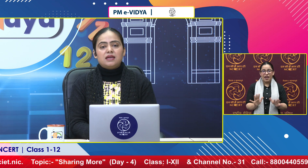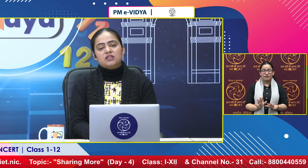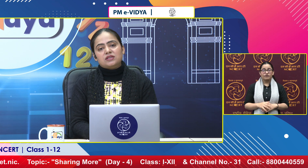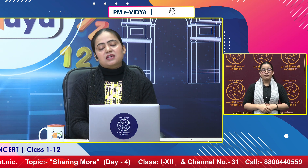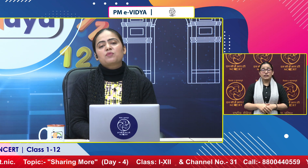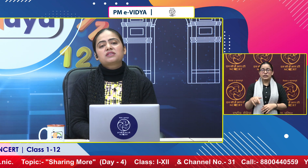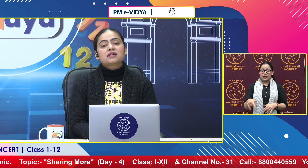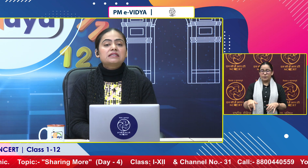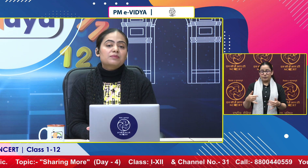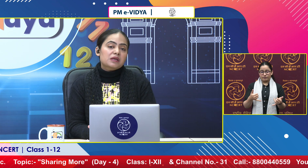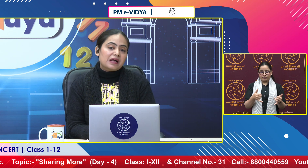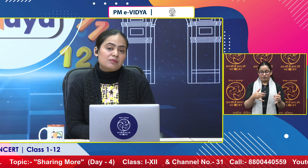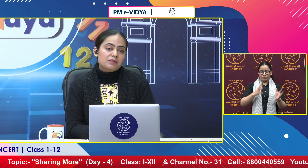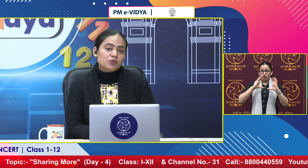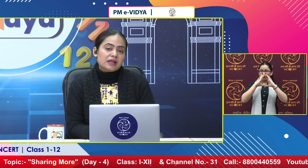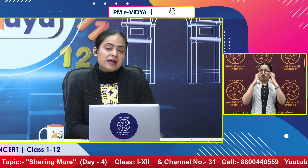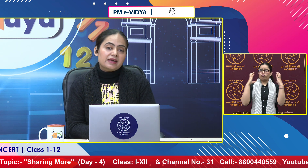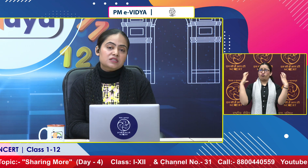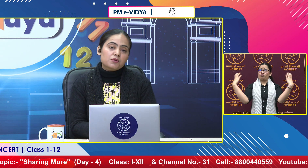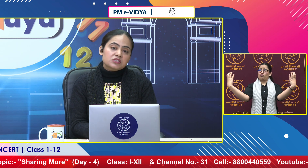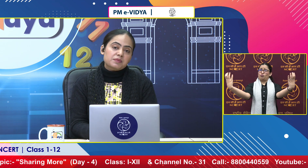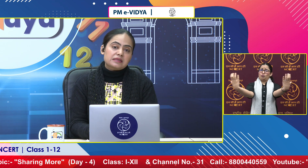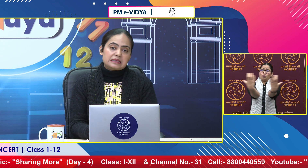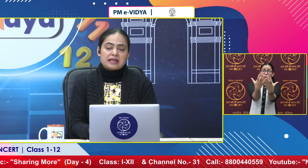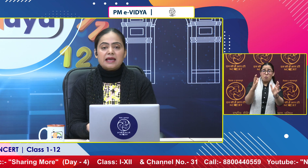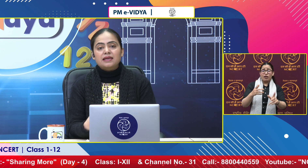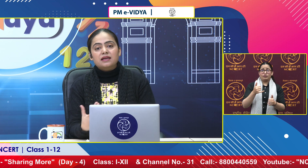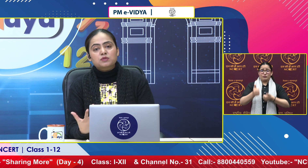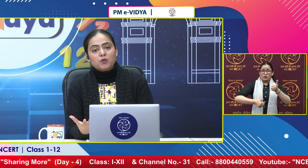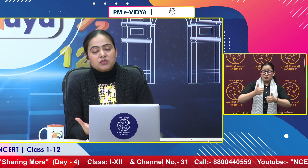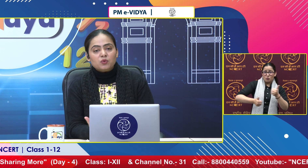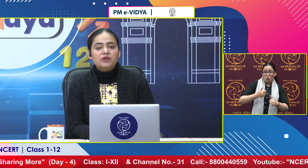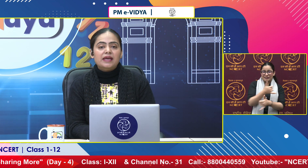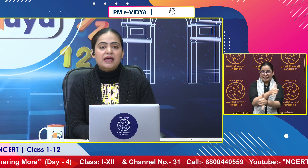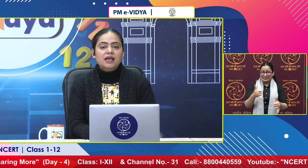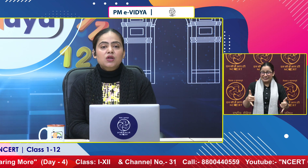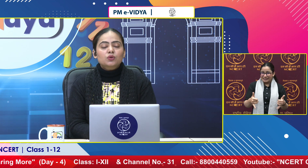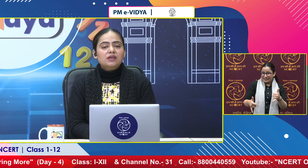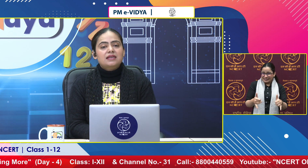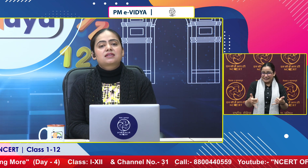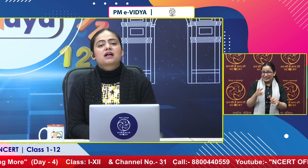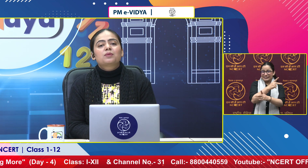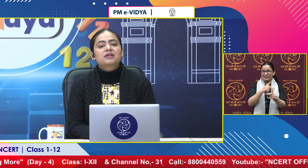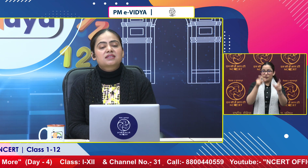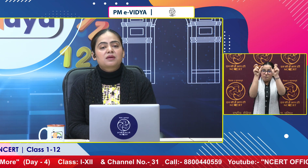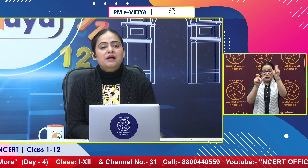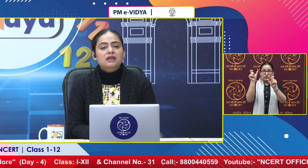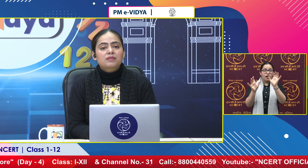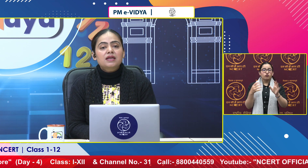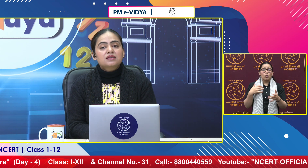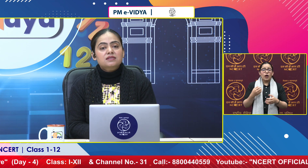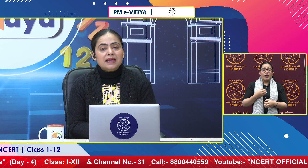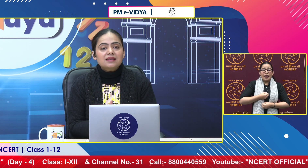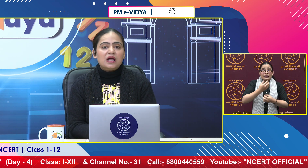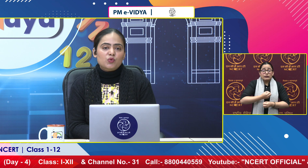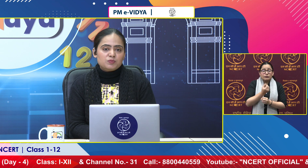बात करनी है, जैसे हमें स्टेडियम के बारे में बोलना है, स्पोर्ट्स पर्सन है या स्पोर्ट्स हो रहे हैं, तो कैसे हम इसके बारे